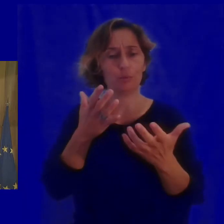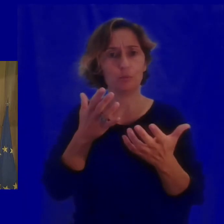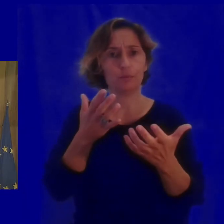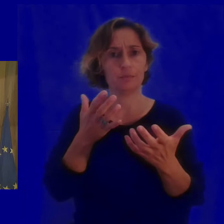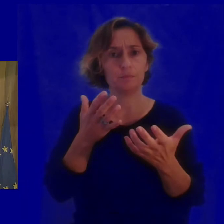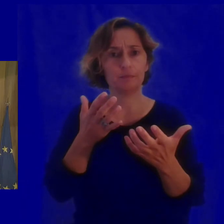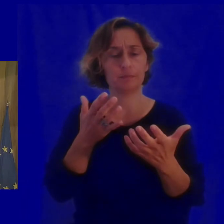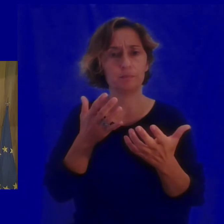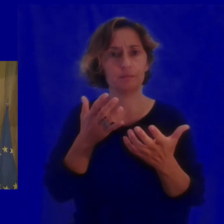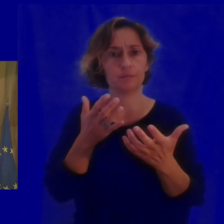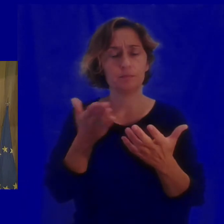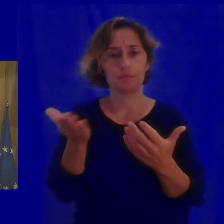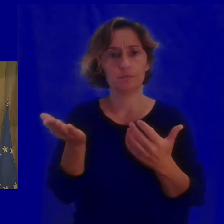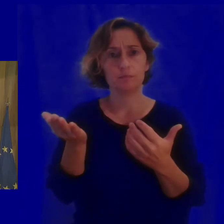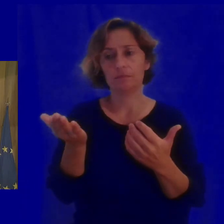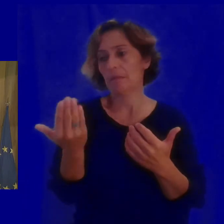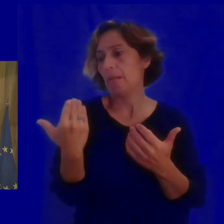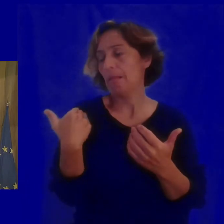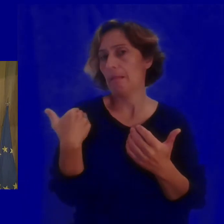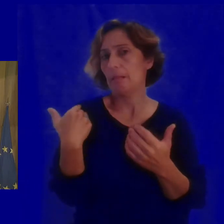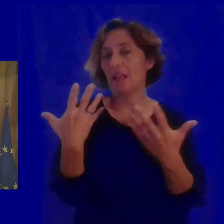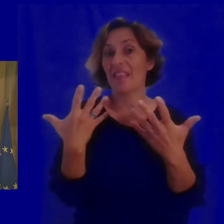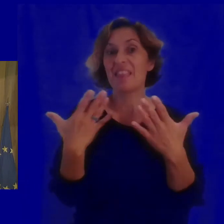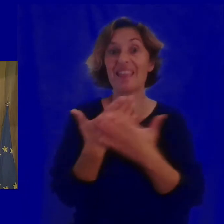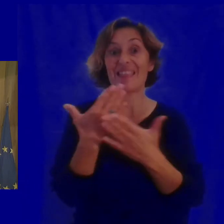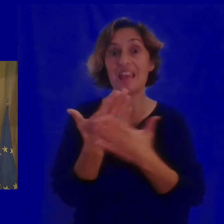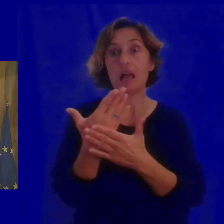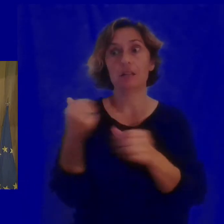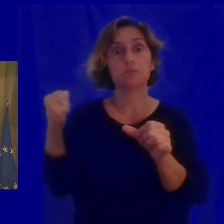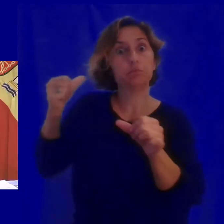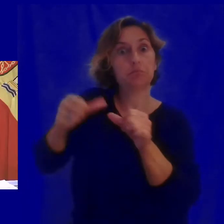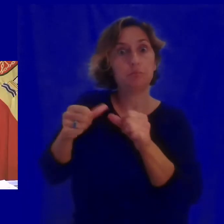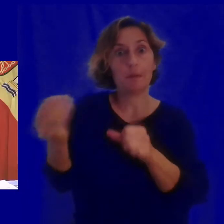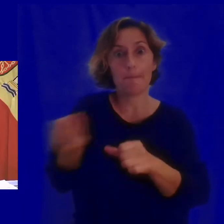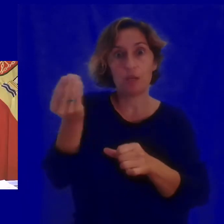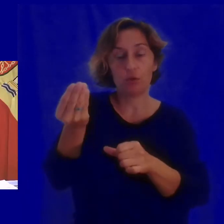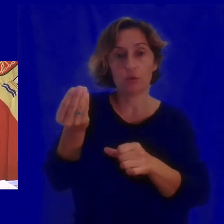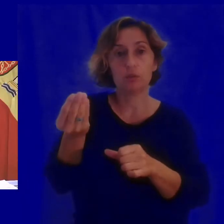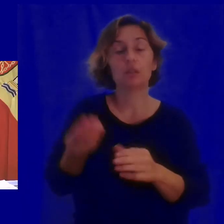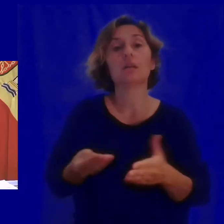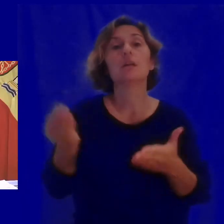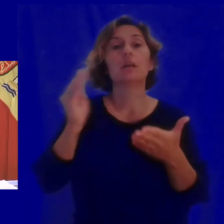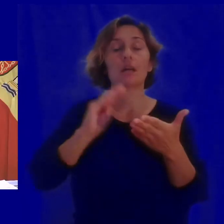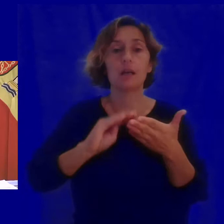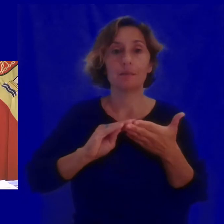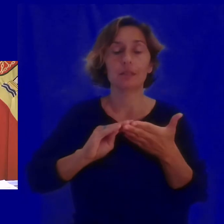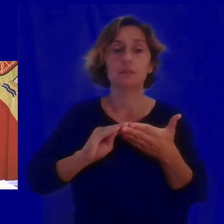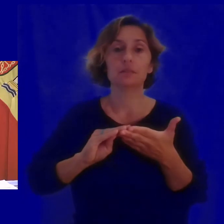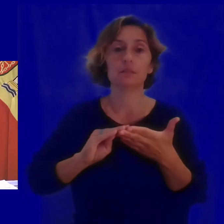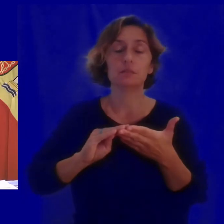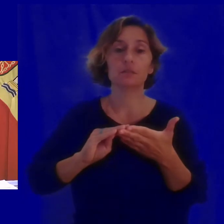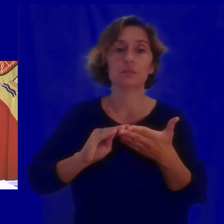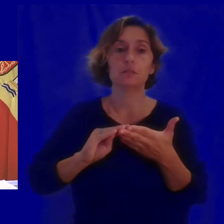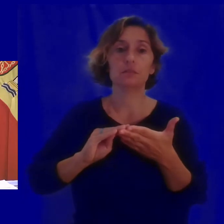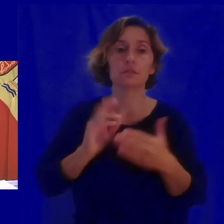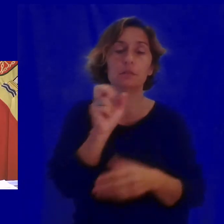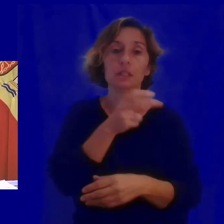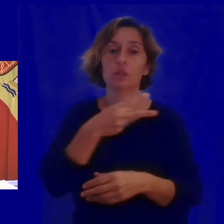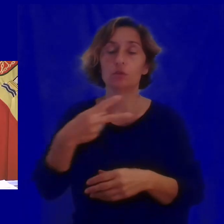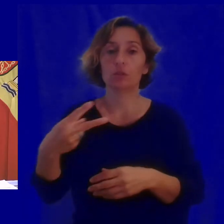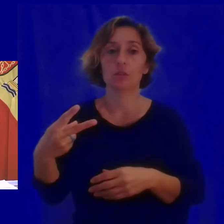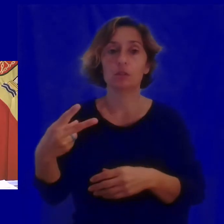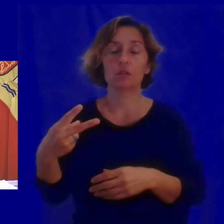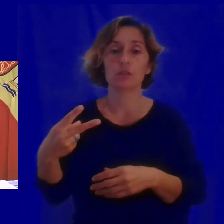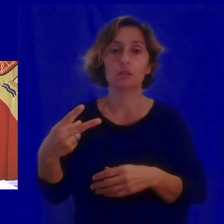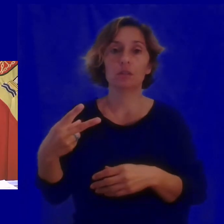estos últimos 10 días, digámoslo así, y que ya además está traduciendo de una manera importante